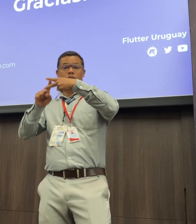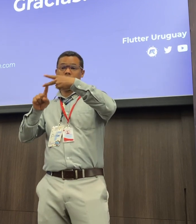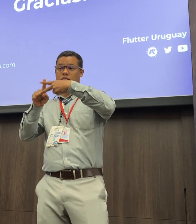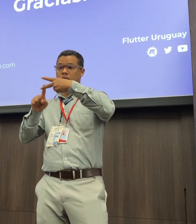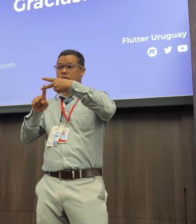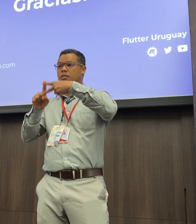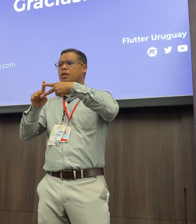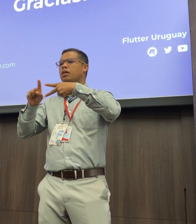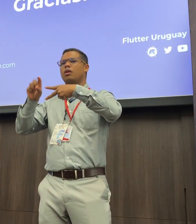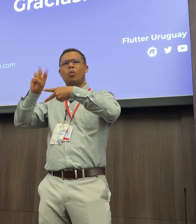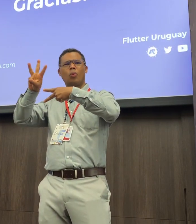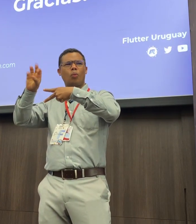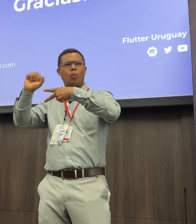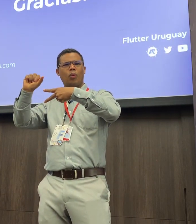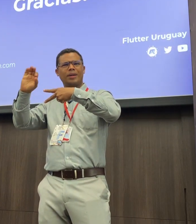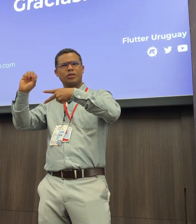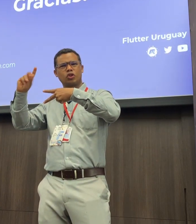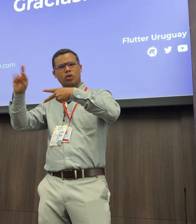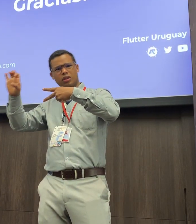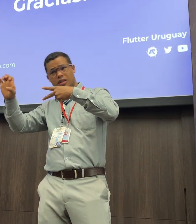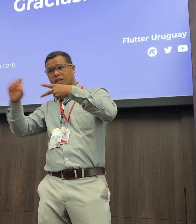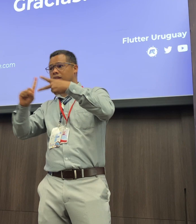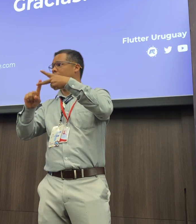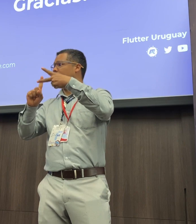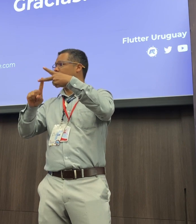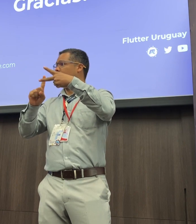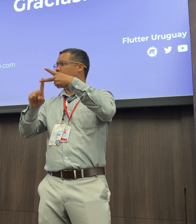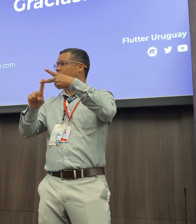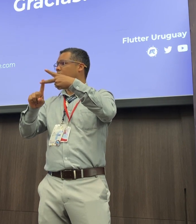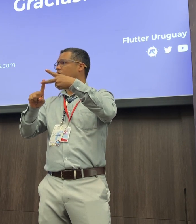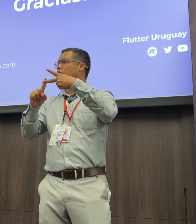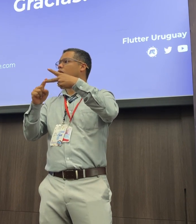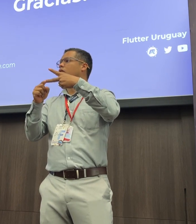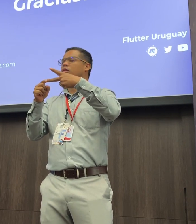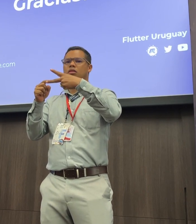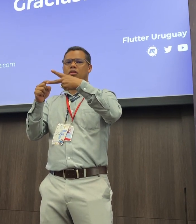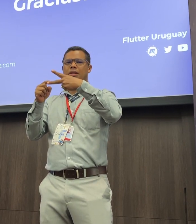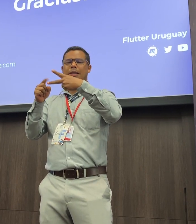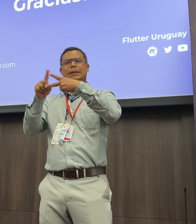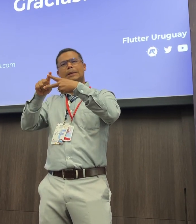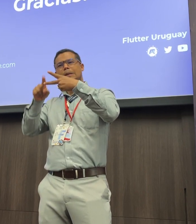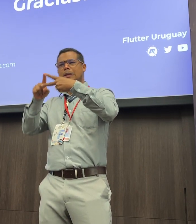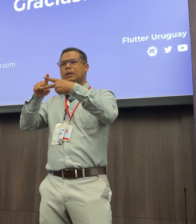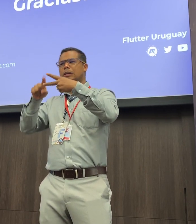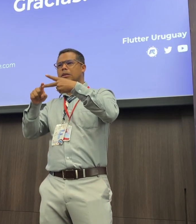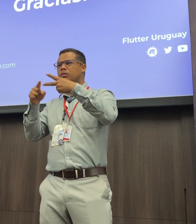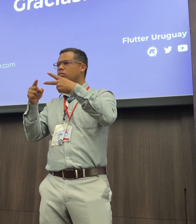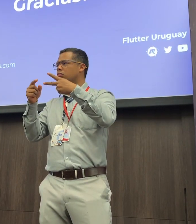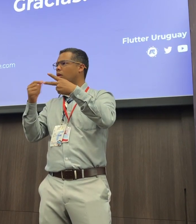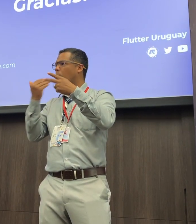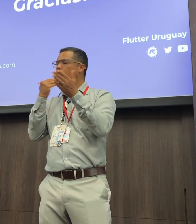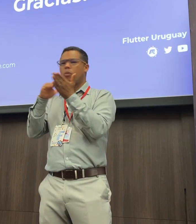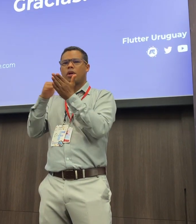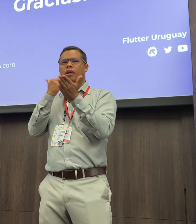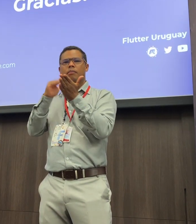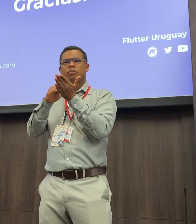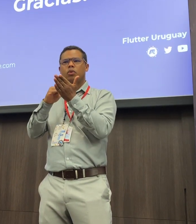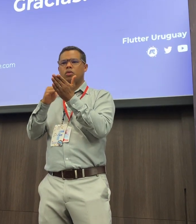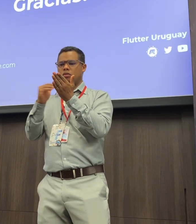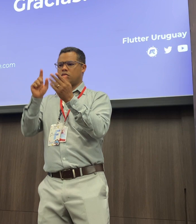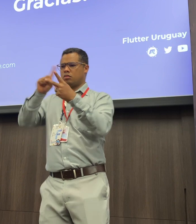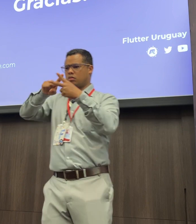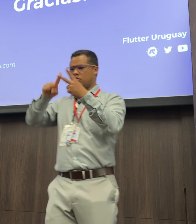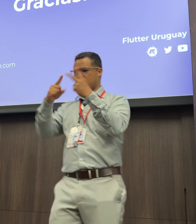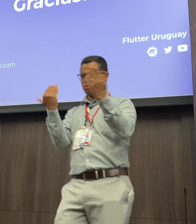a RESTful, por ejemplo, o REST API, sí es muy claro, pero en ese par